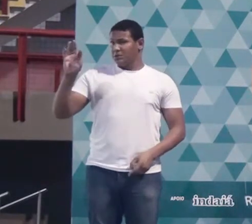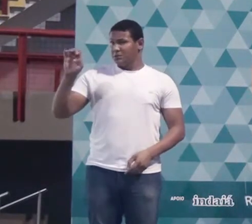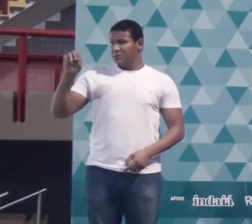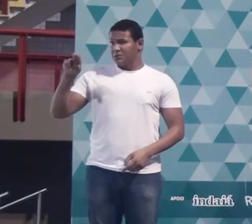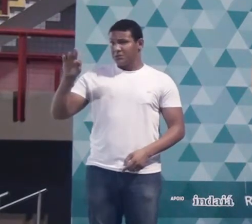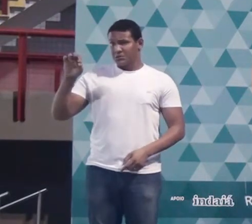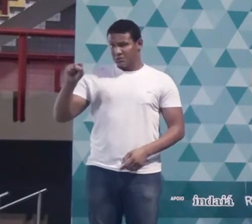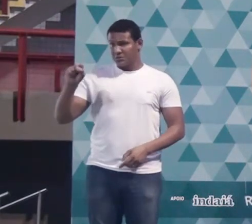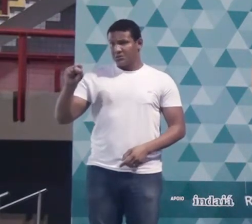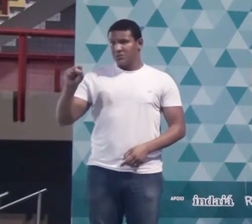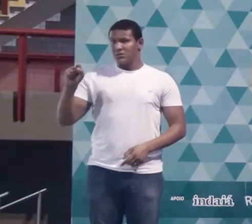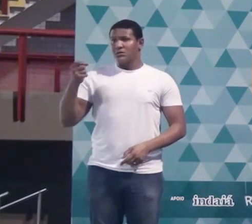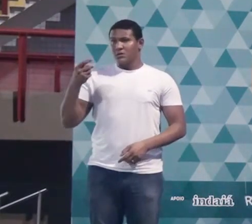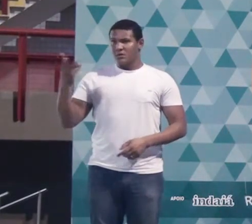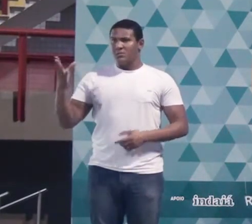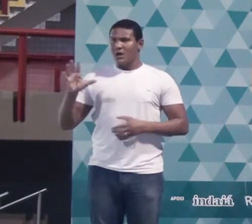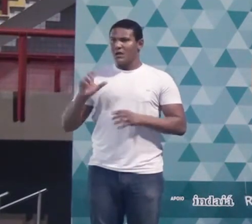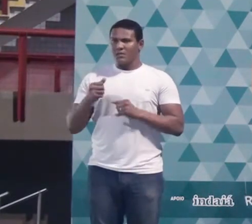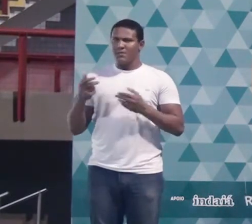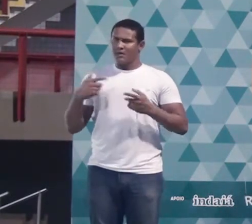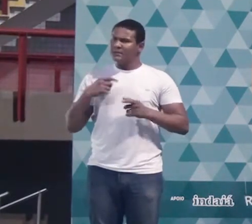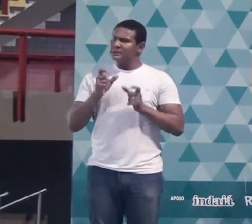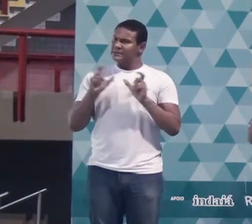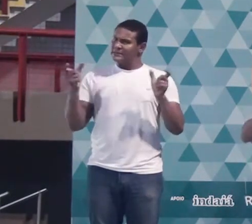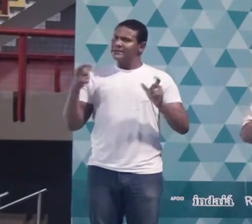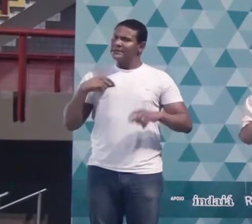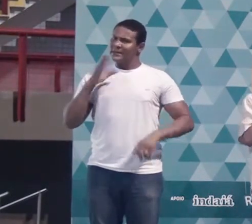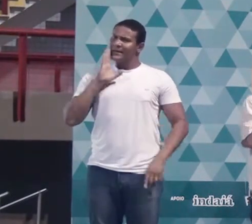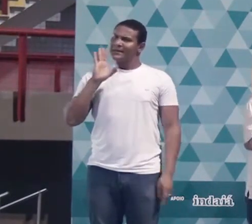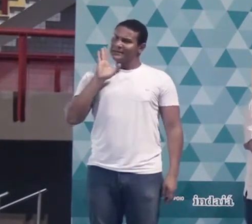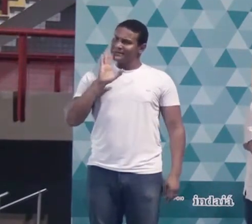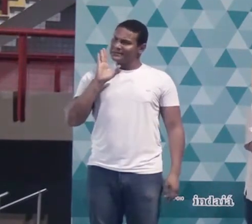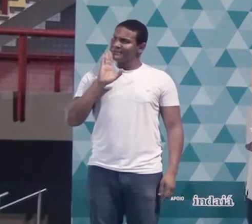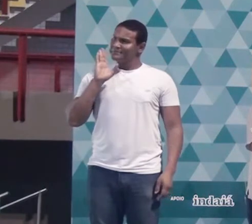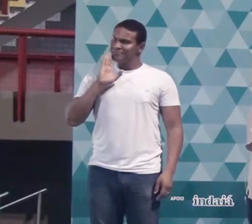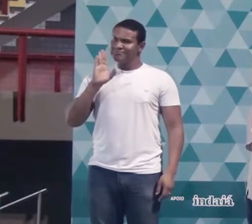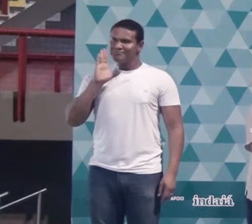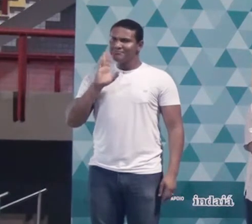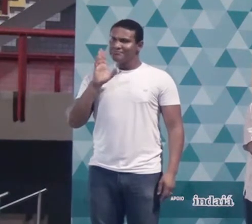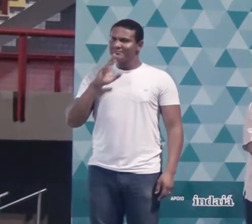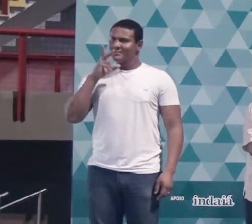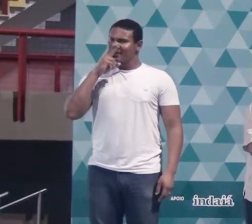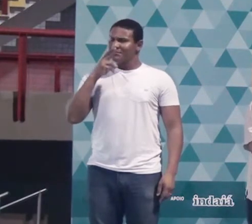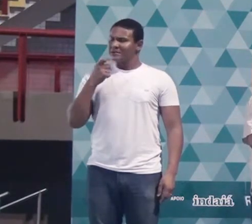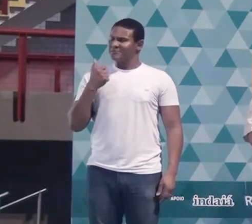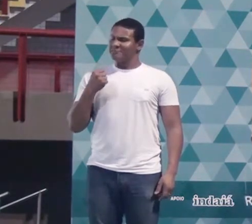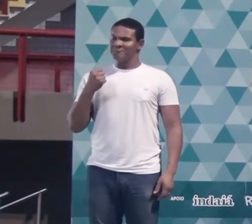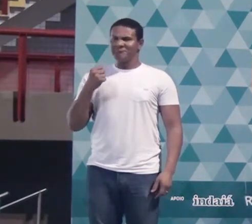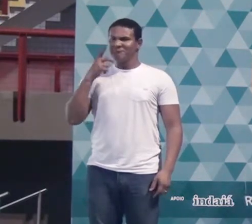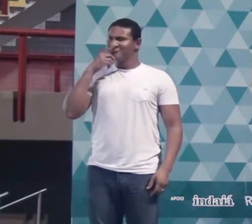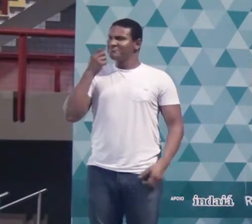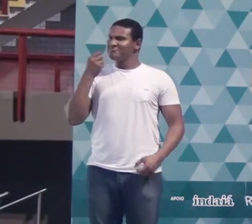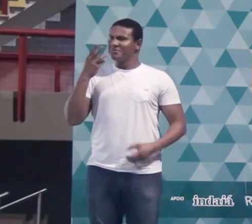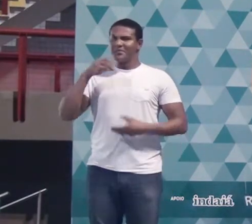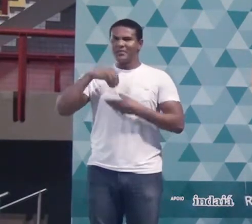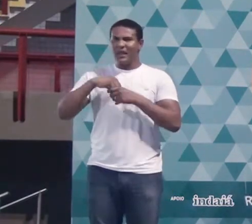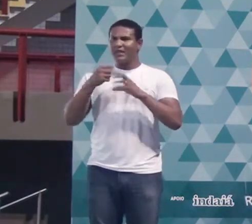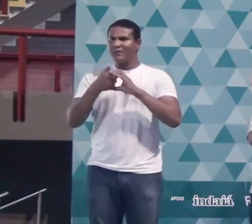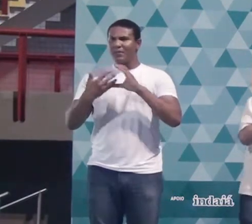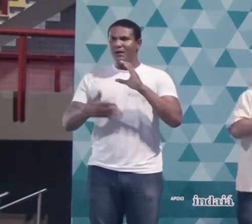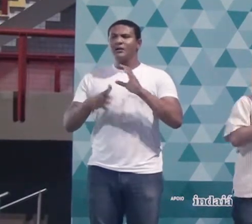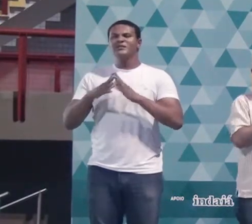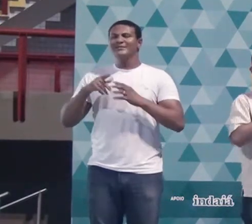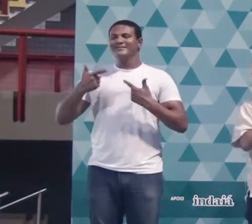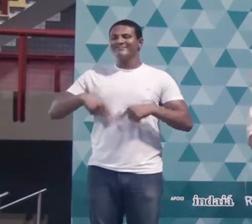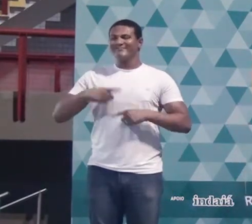animais. Como a nossa gramática é legal, né, cara? Como a nossa gramática é rica. Pessoal, gostei, me testa